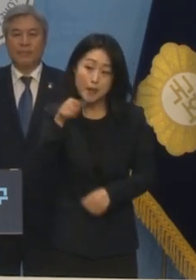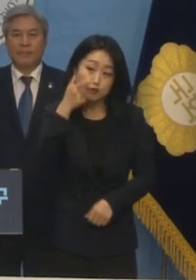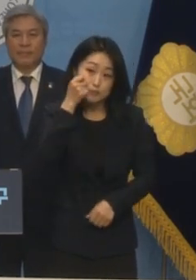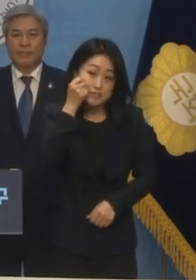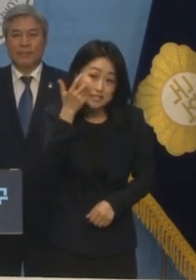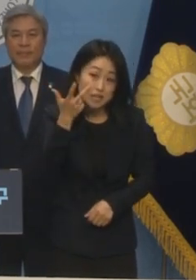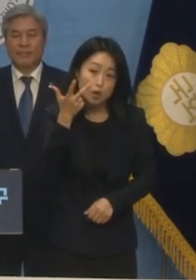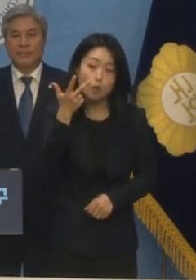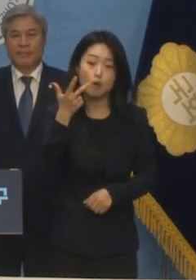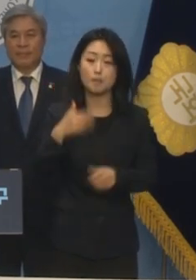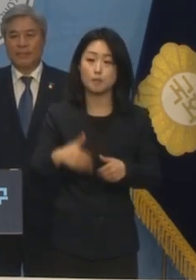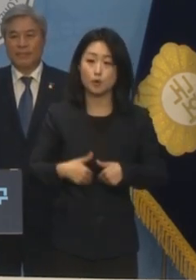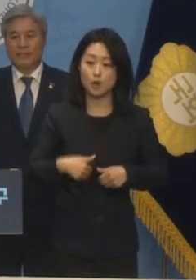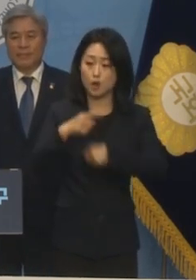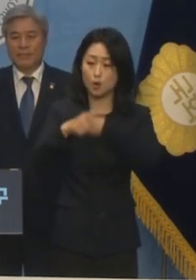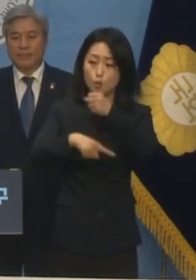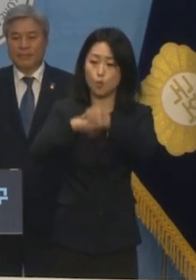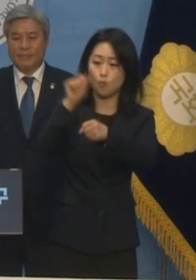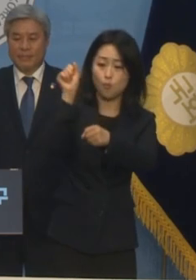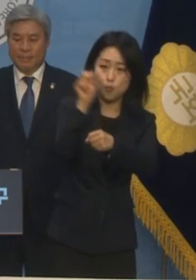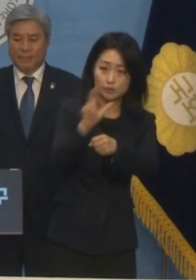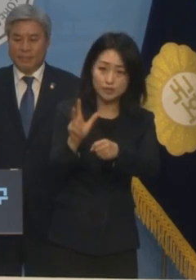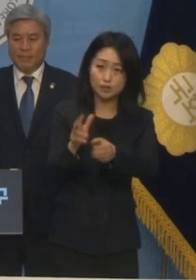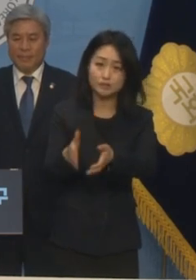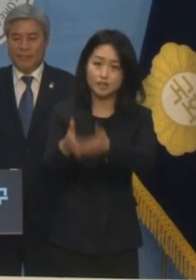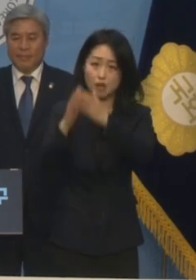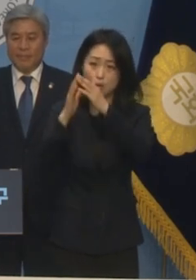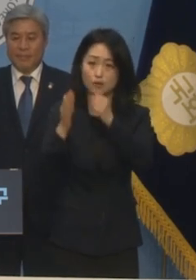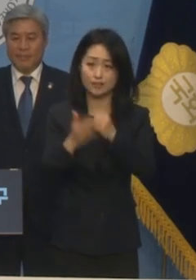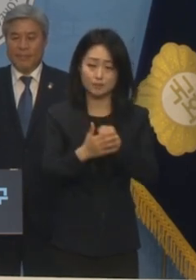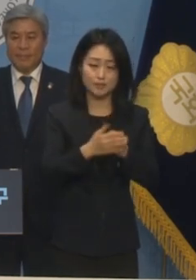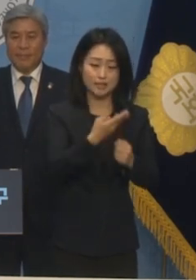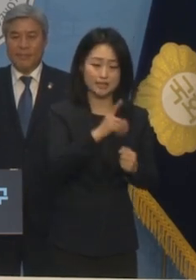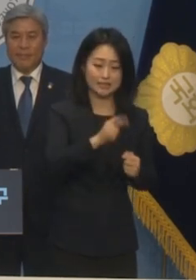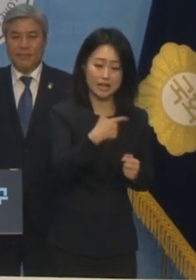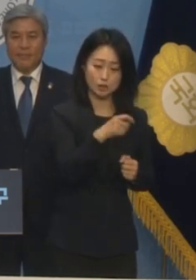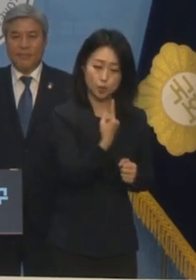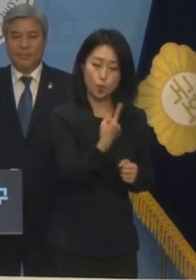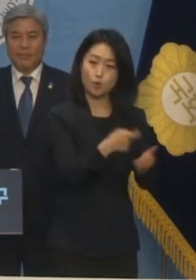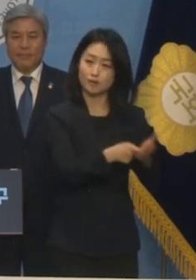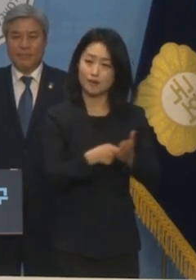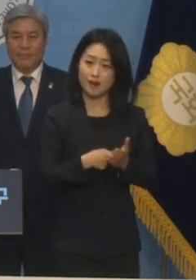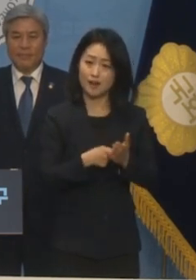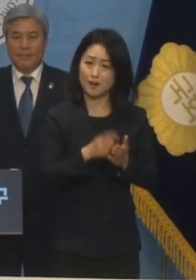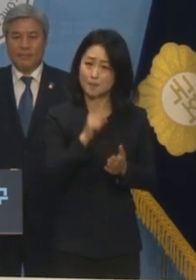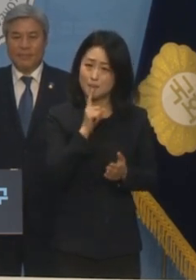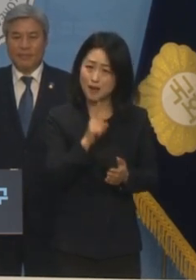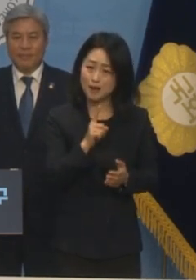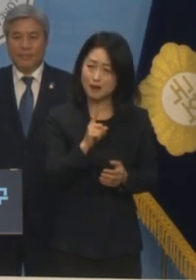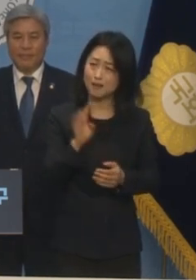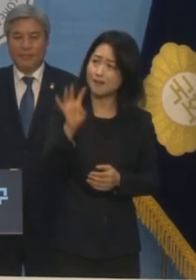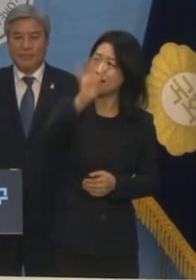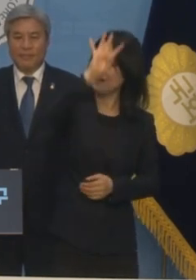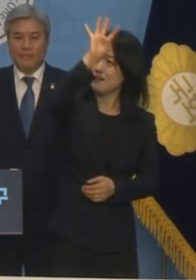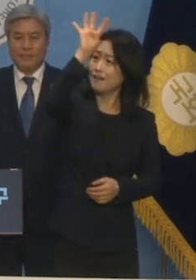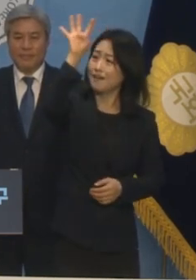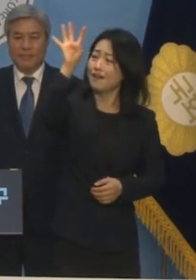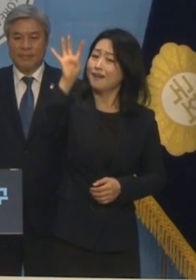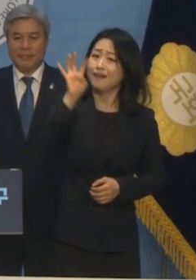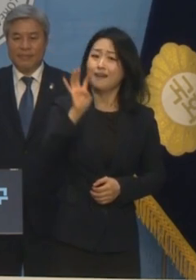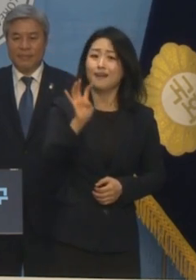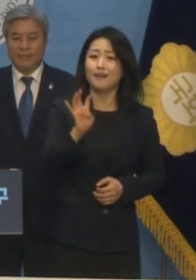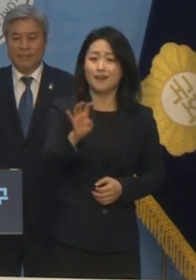원전 건설로 탄소 감축을 하겠다고 합니다. 그야말로 기후위기 극복이 아니라 거꾸로